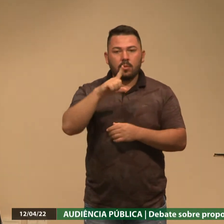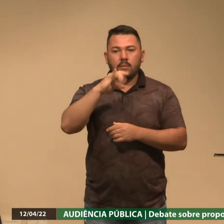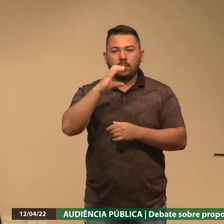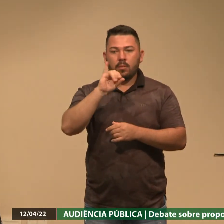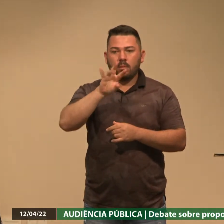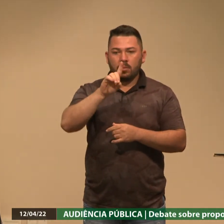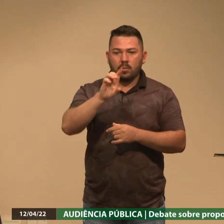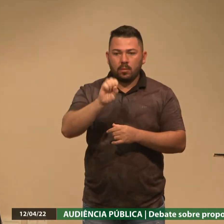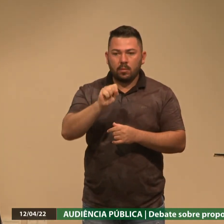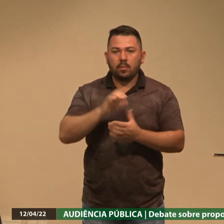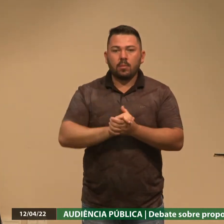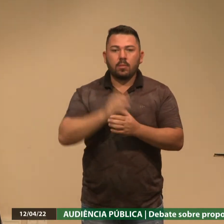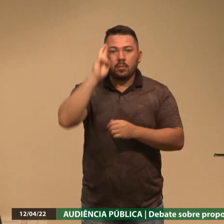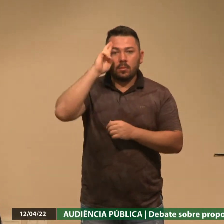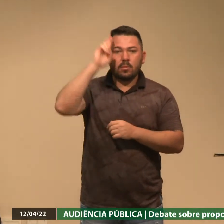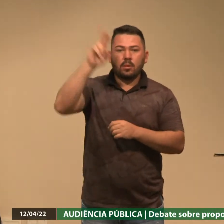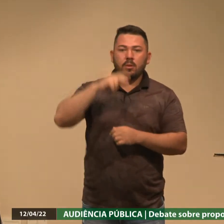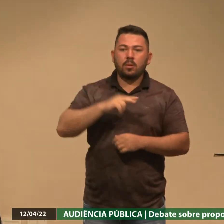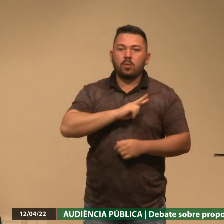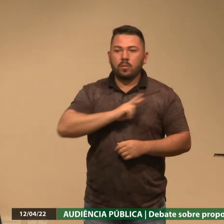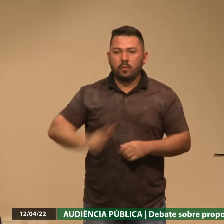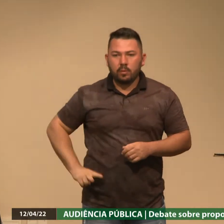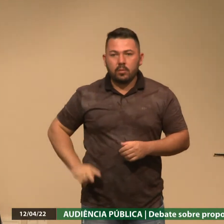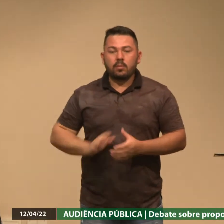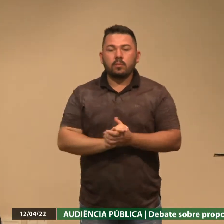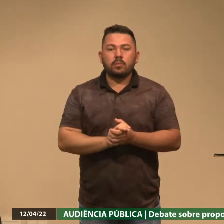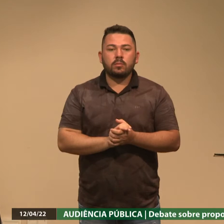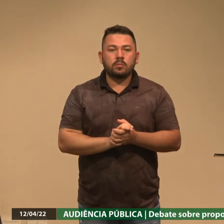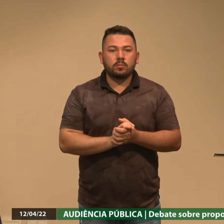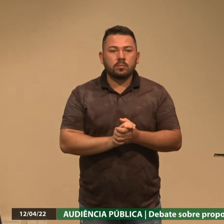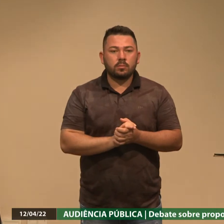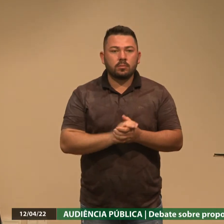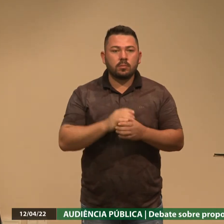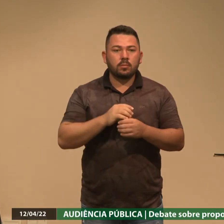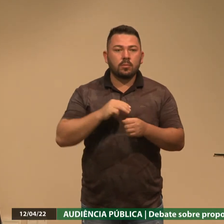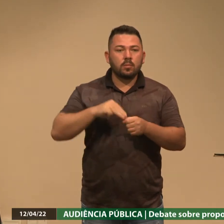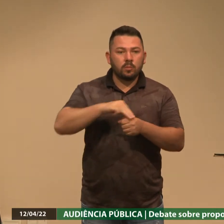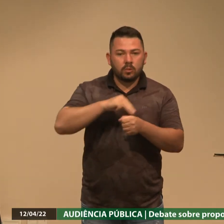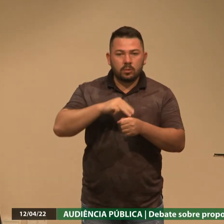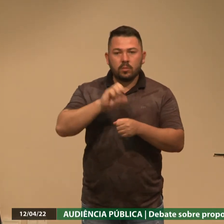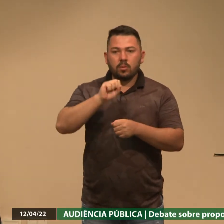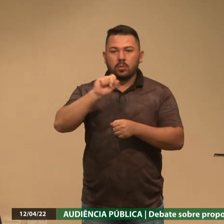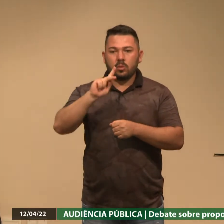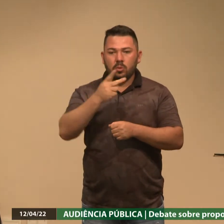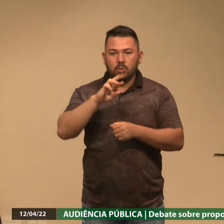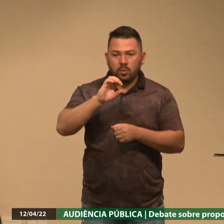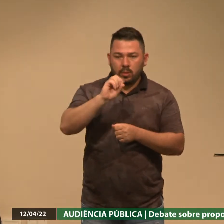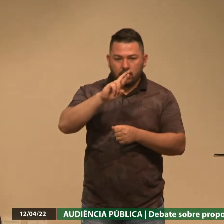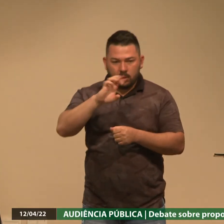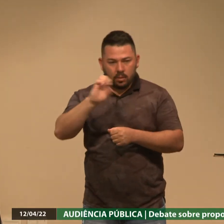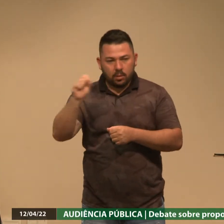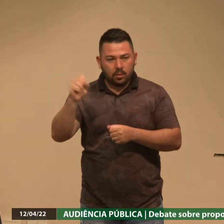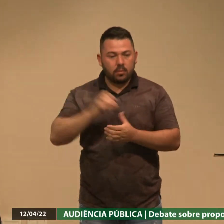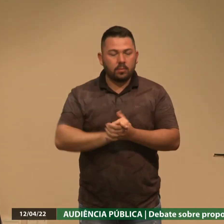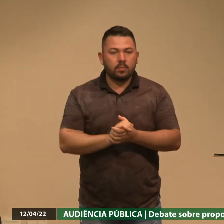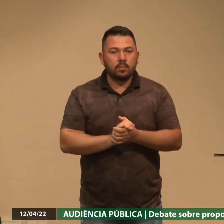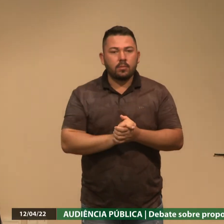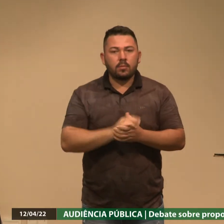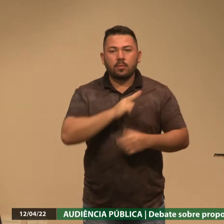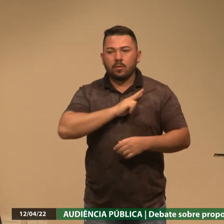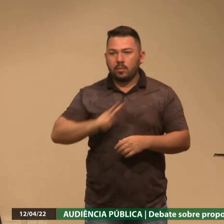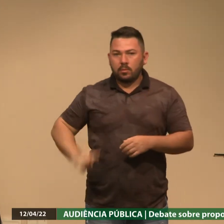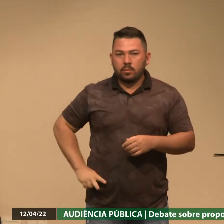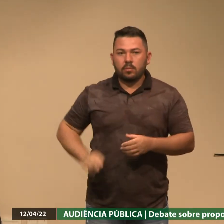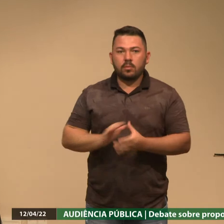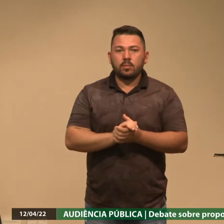Pavanello senhor vereador do município de xereder Eraldo Boutique senhor